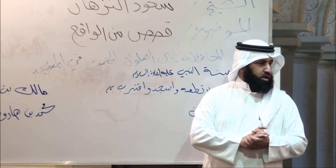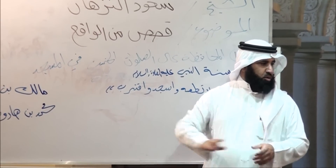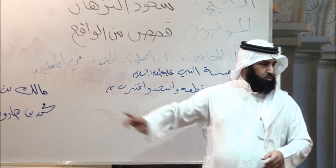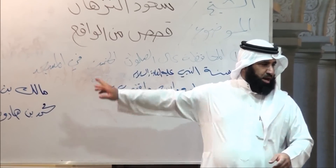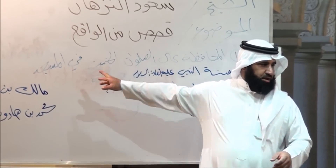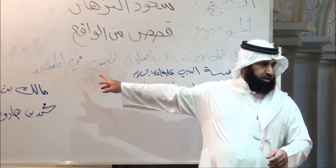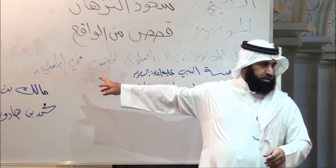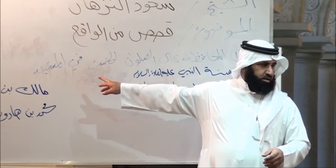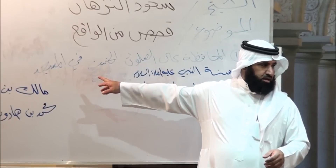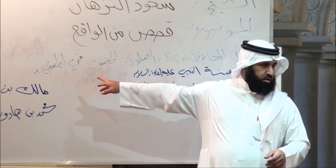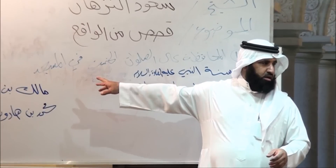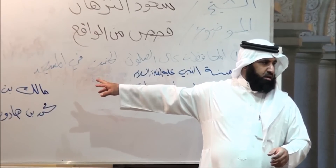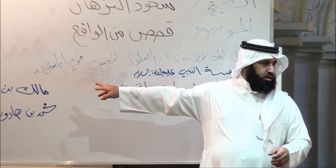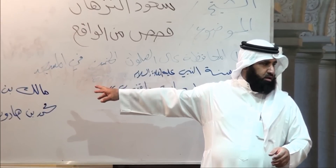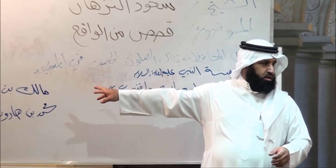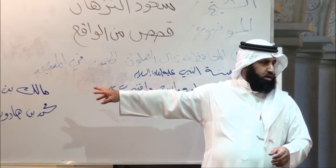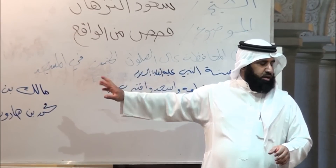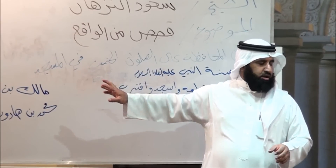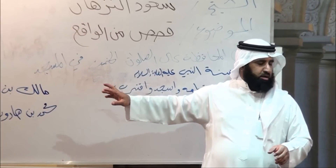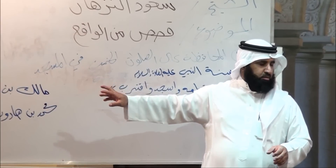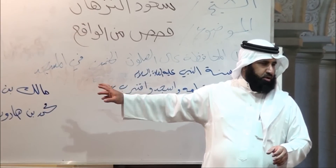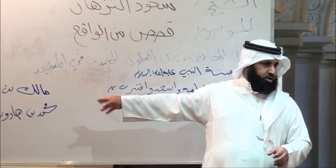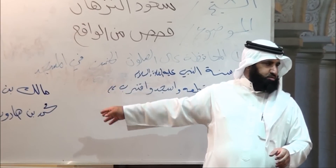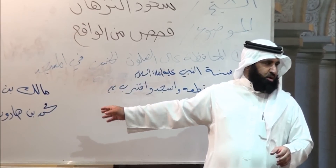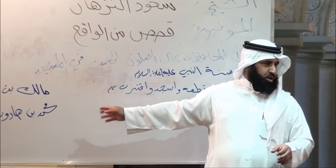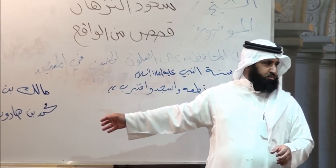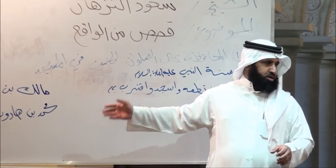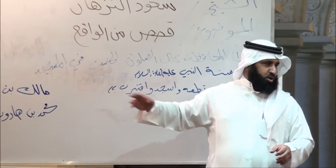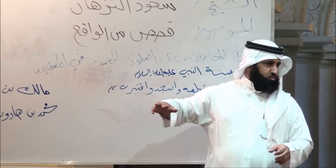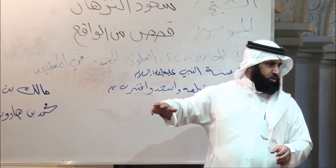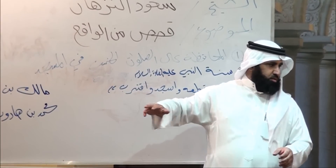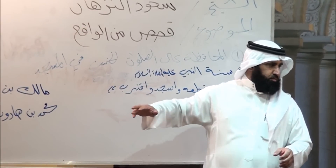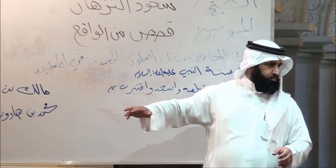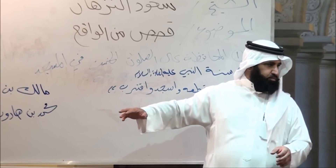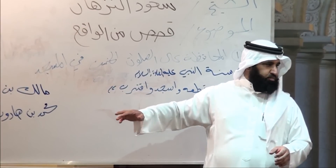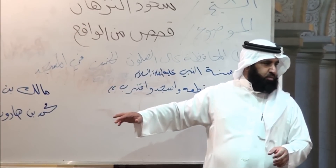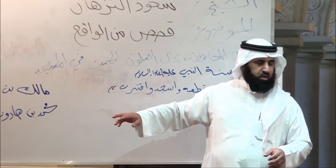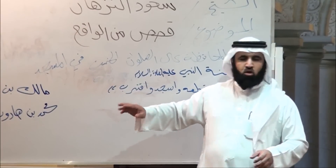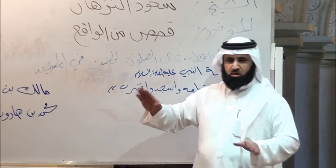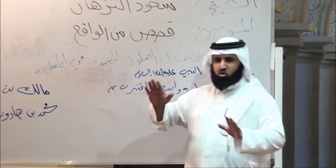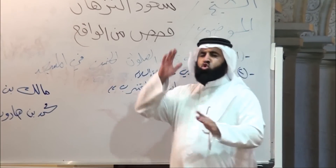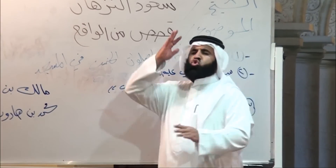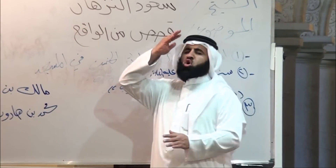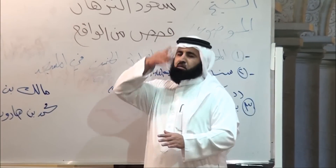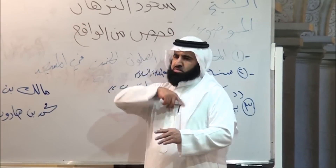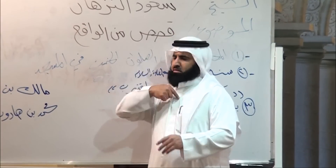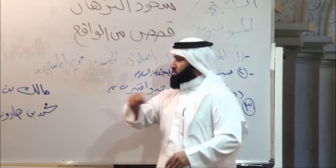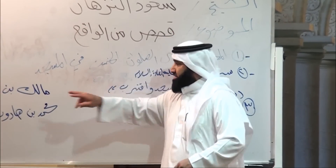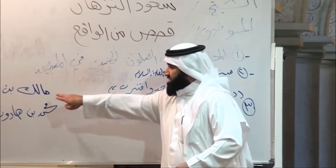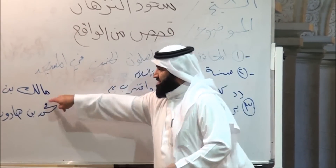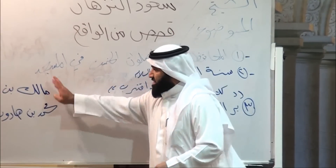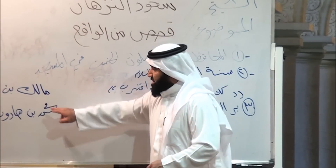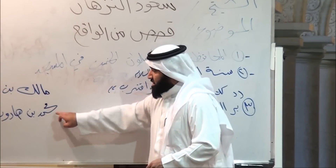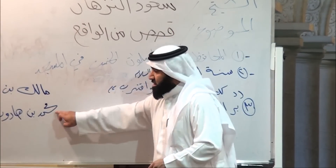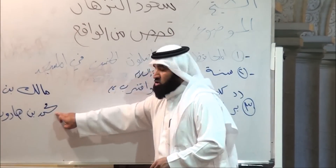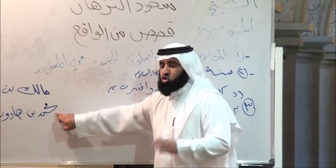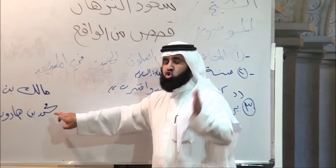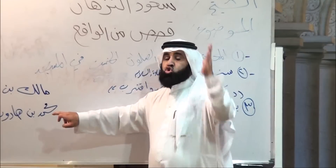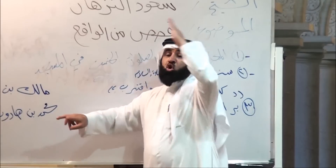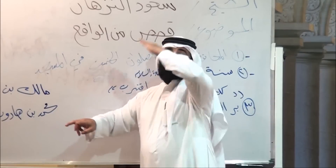احضرت مالك الذي راه يجمع محمد مع امه ايوه يوم القيامه يجمع محمد مع امه